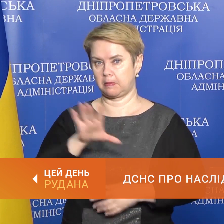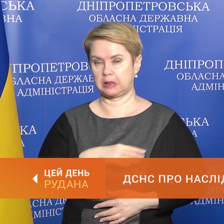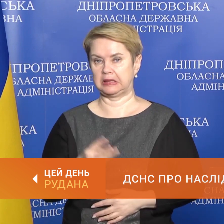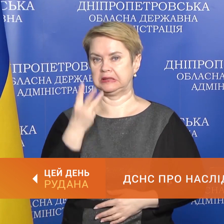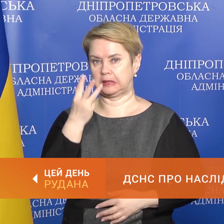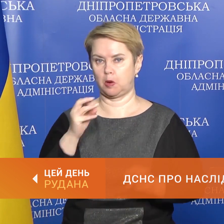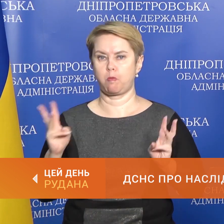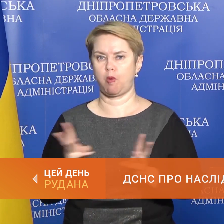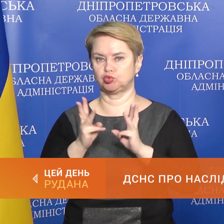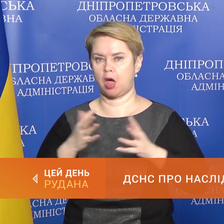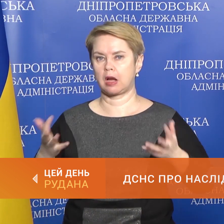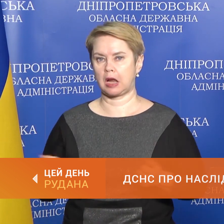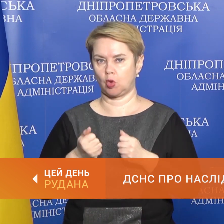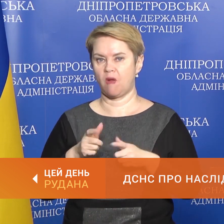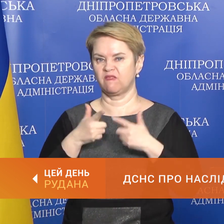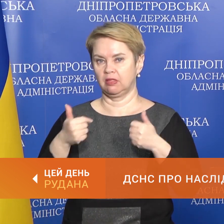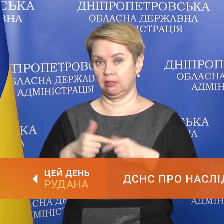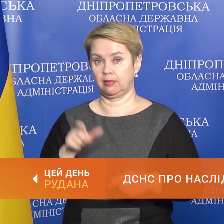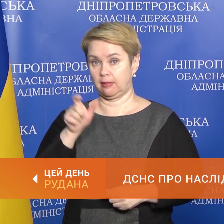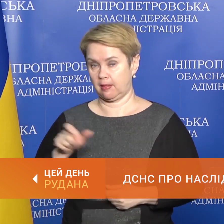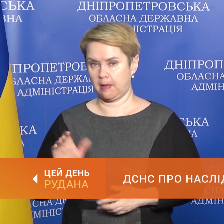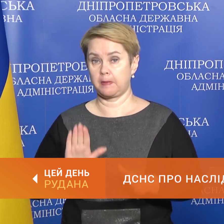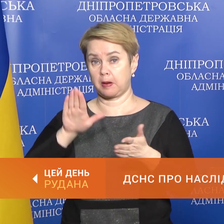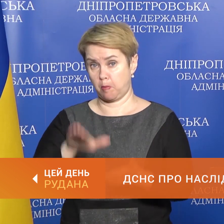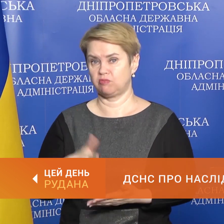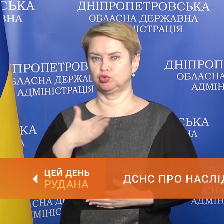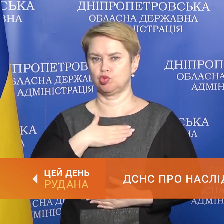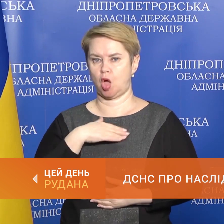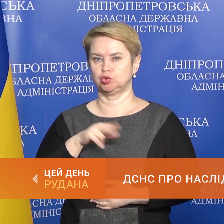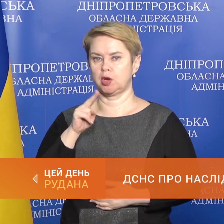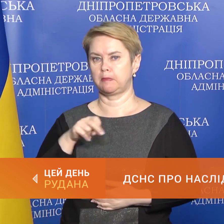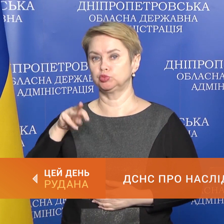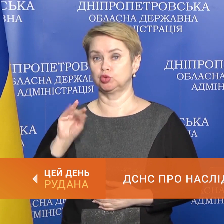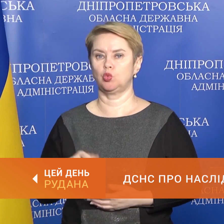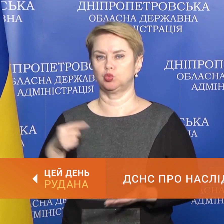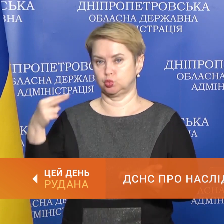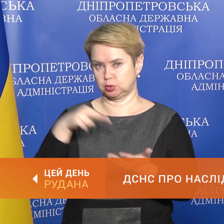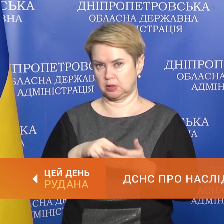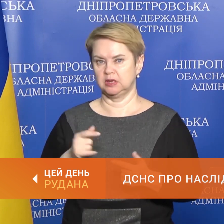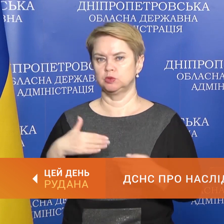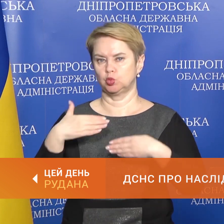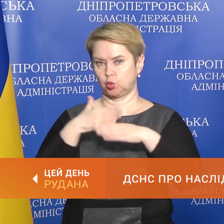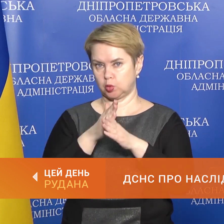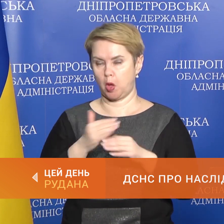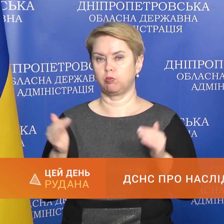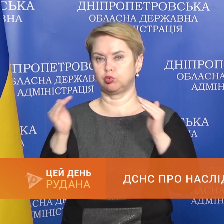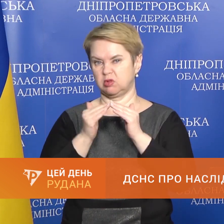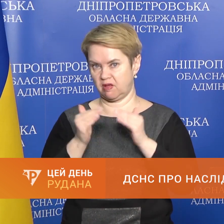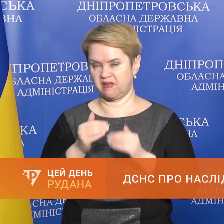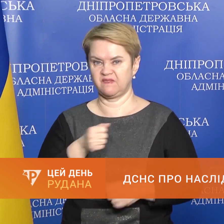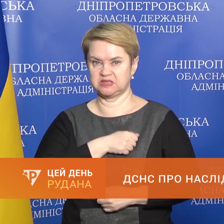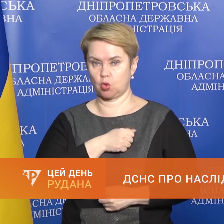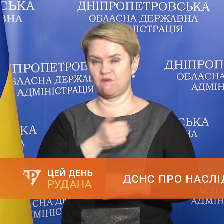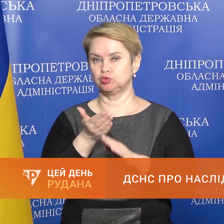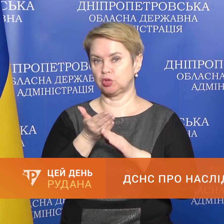3 пожежно-рятувальних відділення. Прибувши, наші надзвичайники встановили, що значно зруйновані будівлі